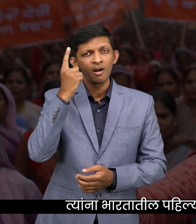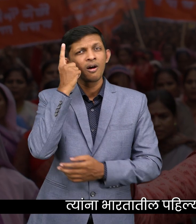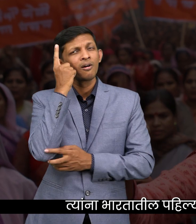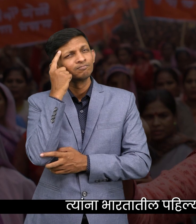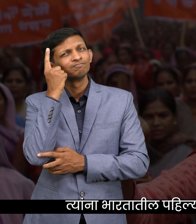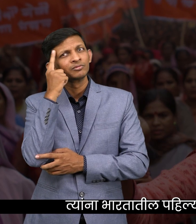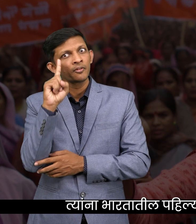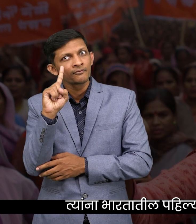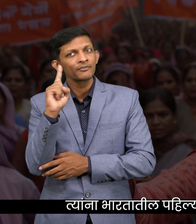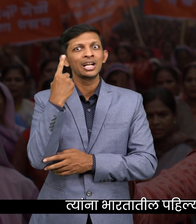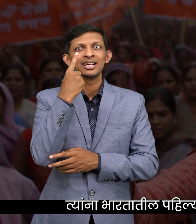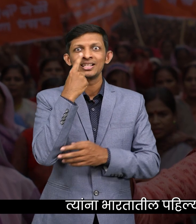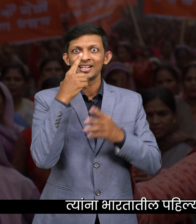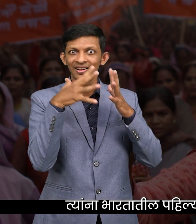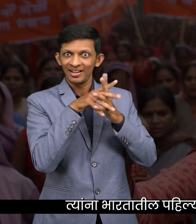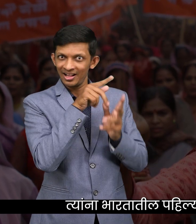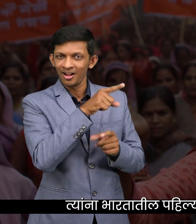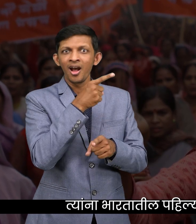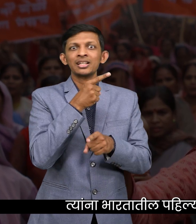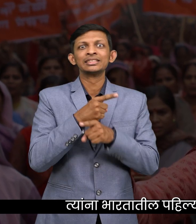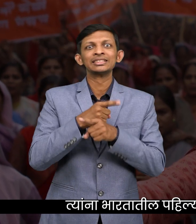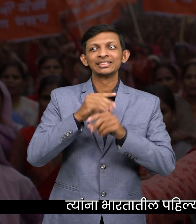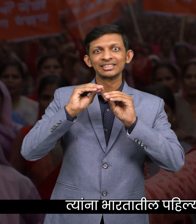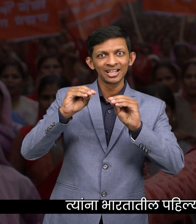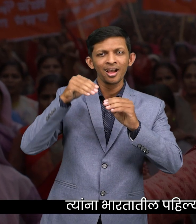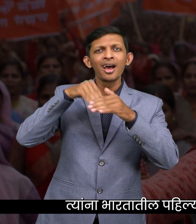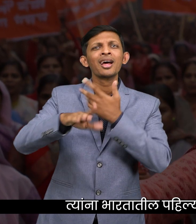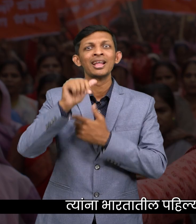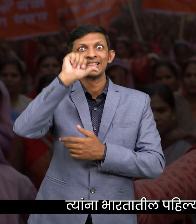त्यांना भारतातील पहिल्या महिला शिक्षिका म्हणून ओळखले जाते.